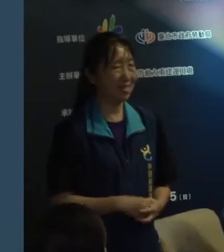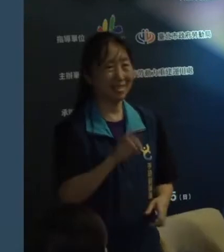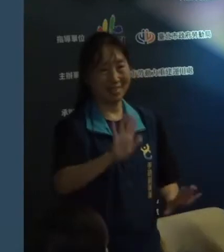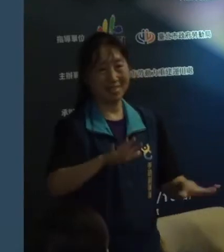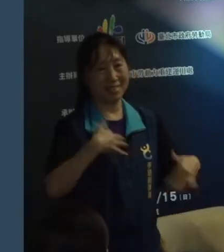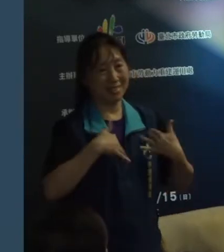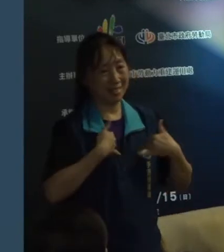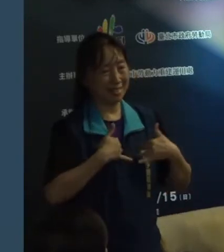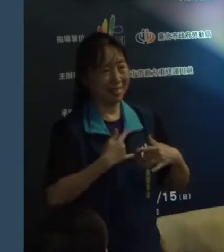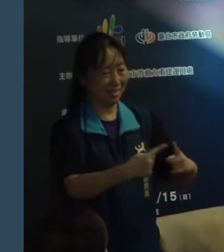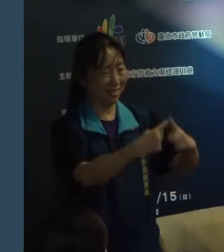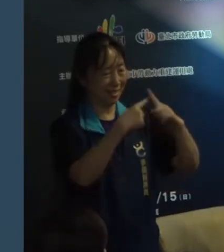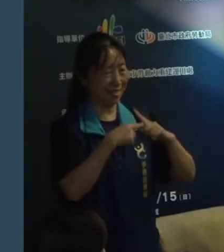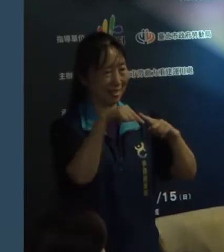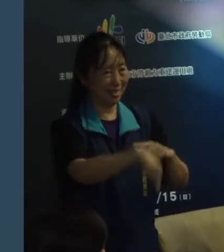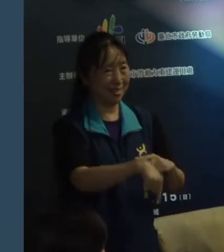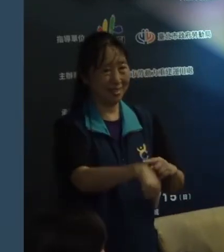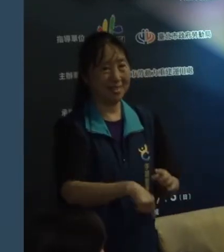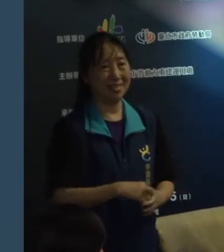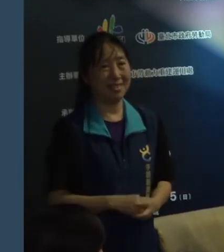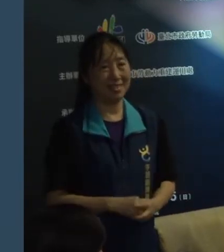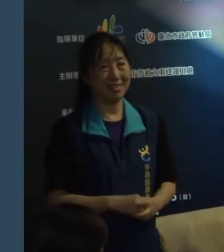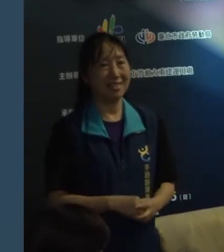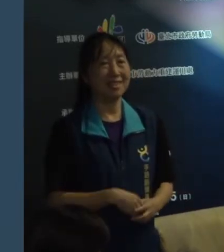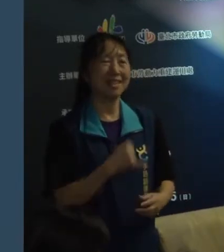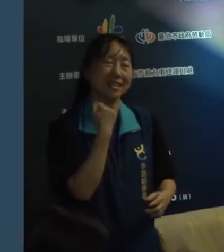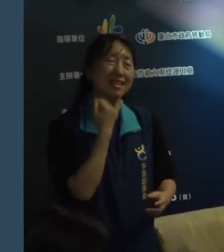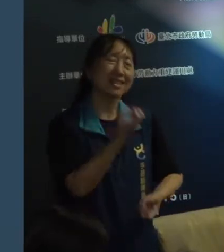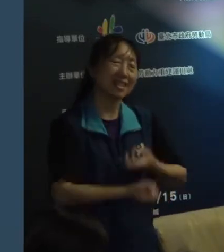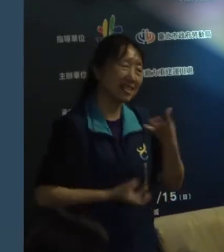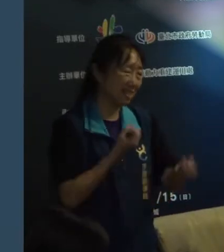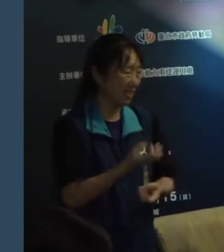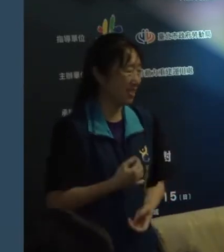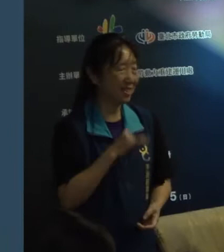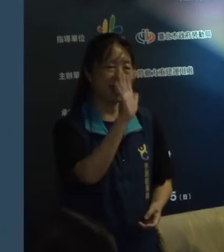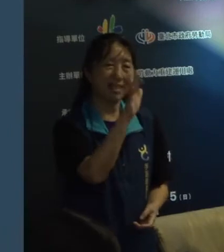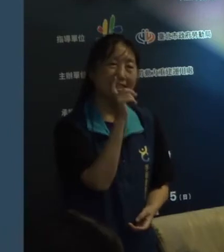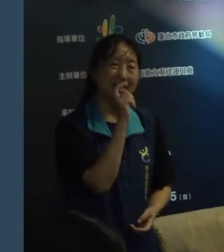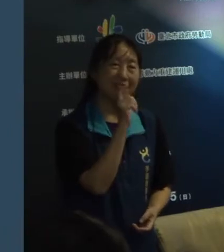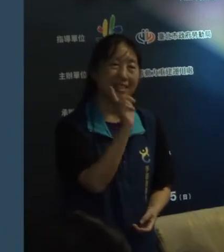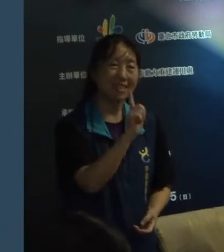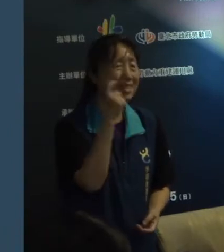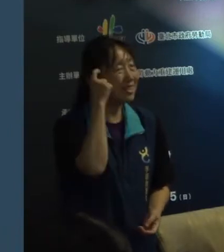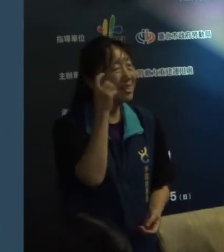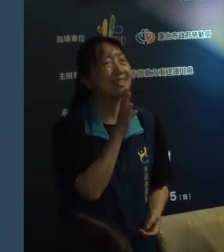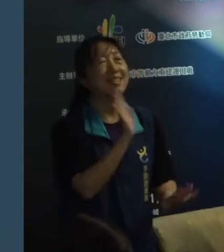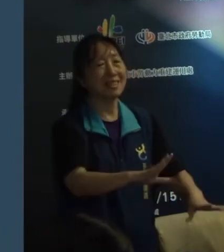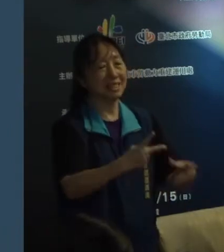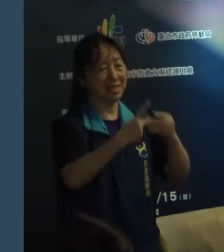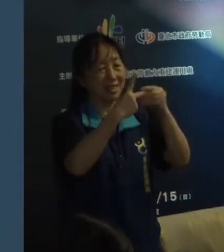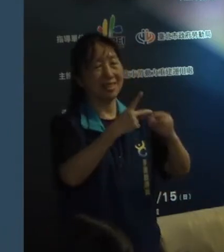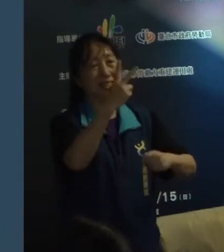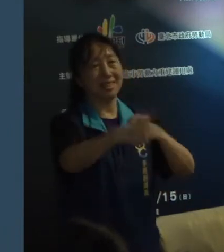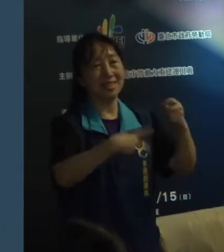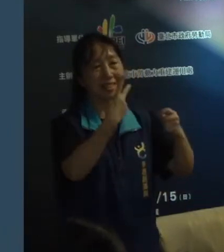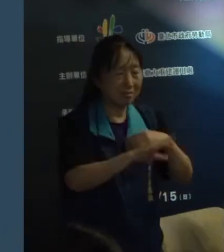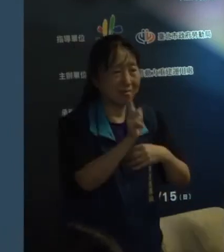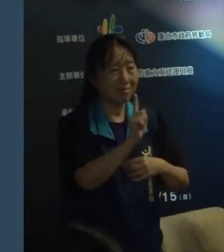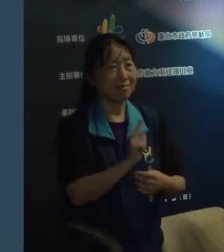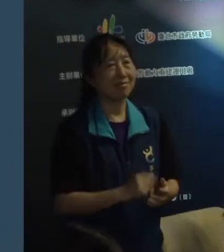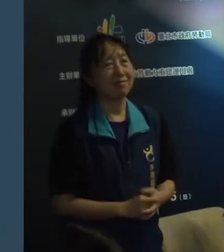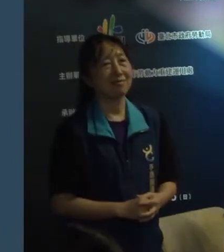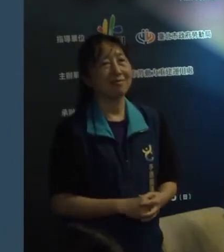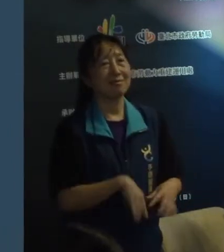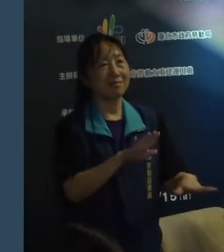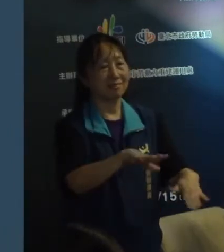常非常开心哦，今天来到这里，然后要来分享我们很有意思的今年第二年举办的这个无限影展哦。那